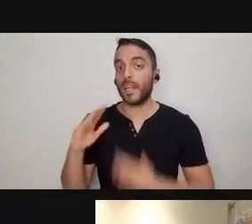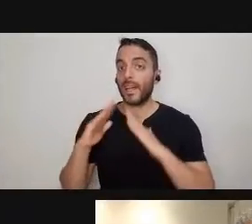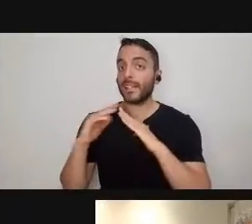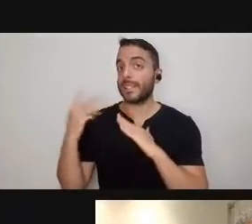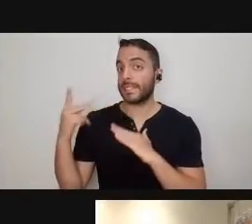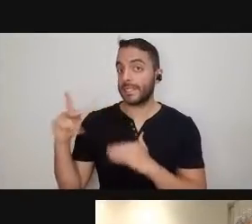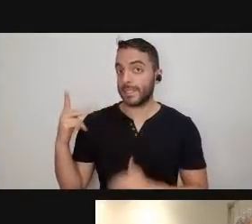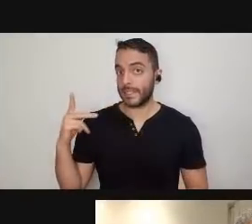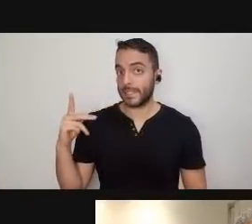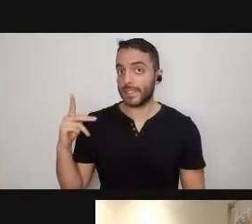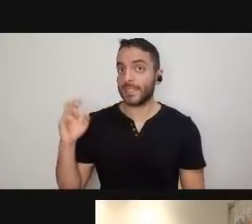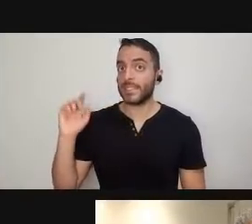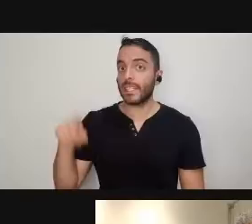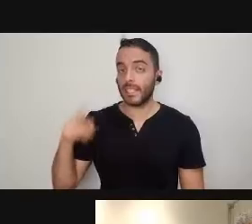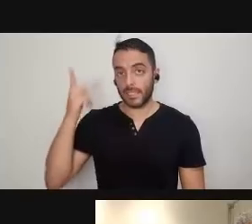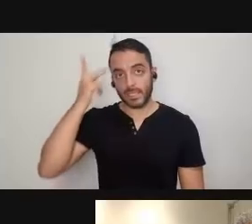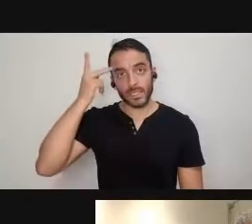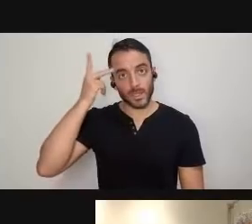em São Paulo,